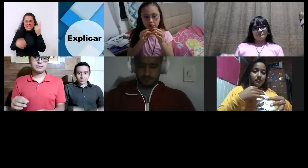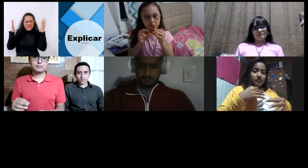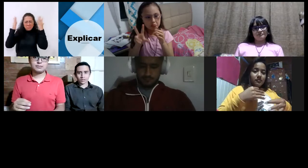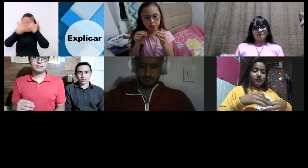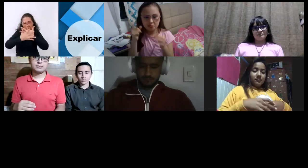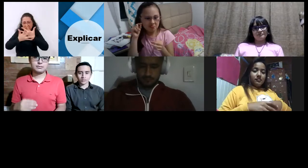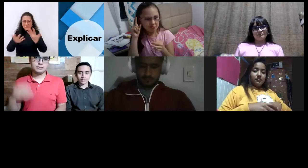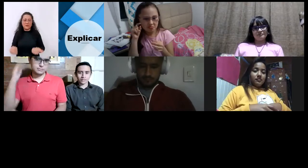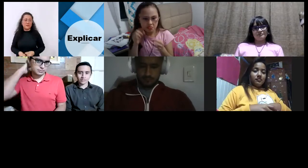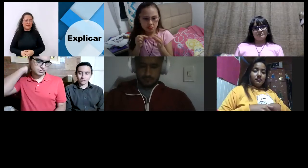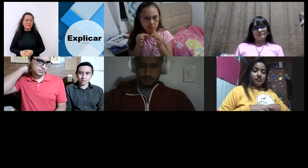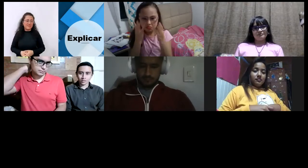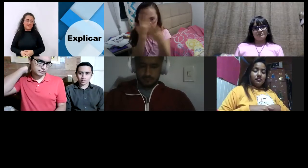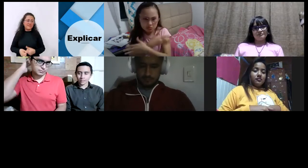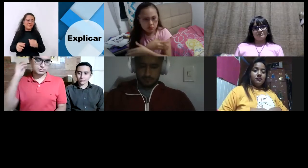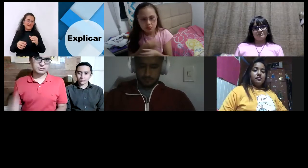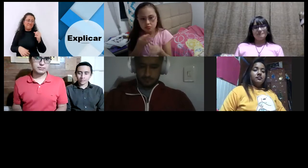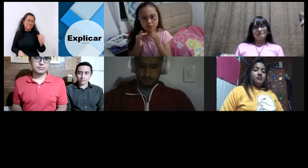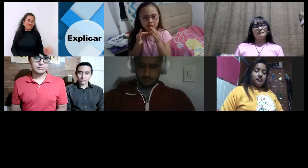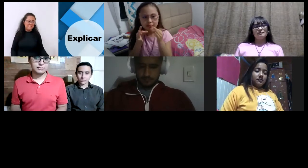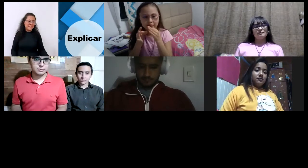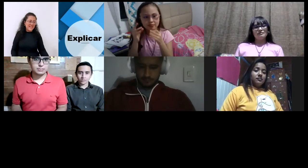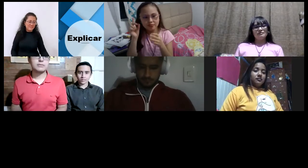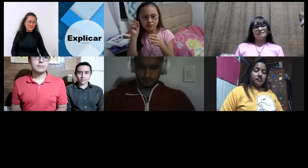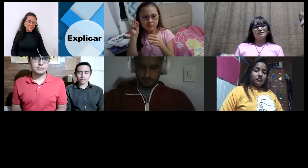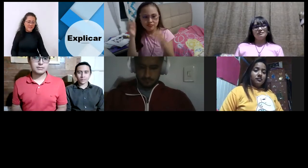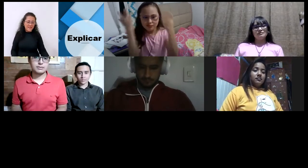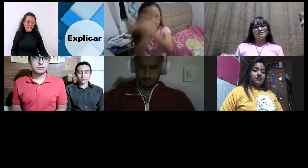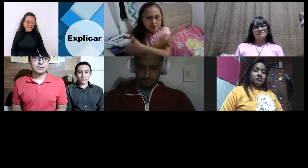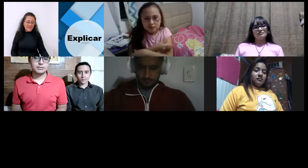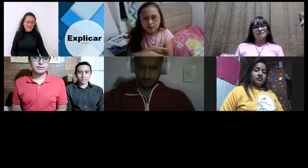entendí. Confuso. Un ejemplo.